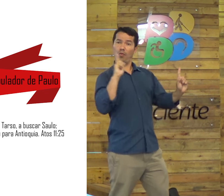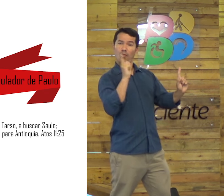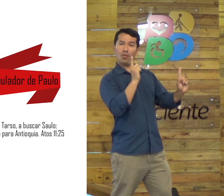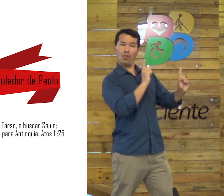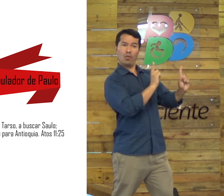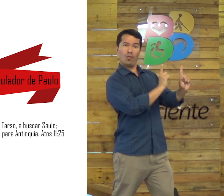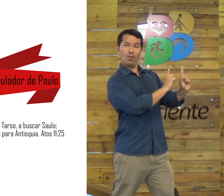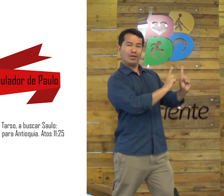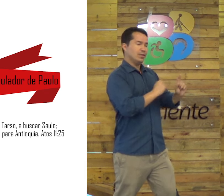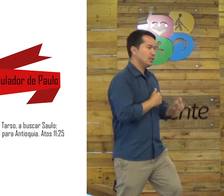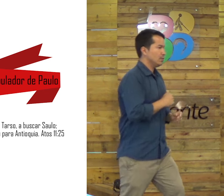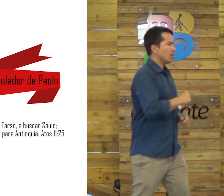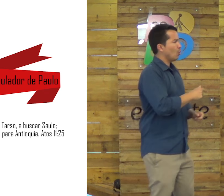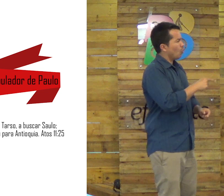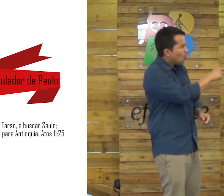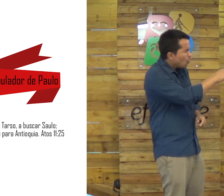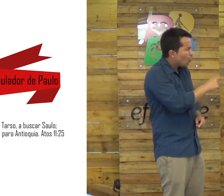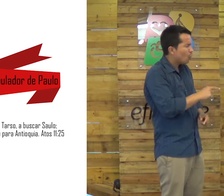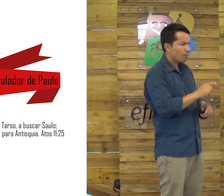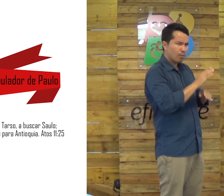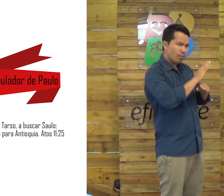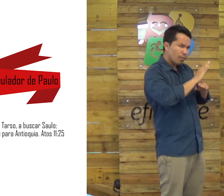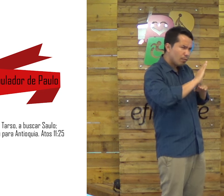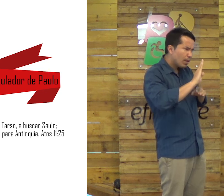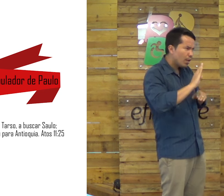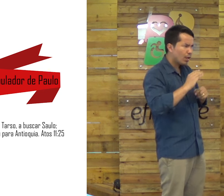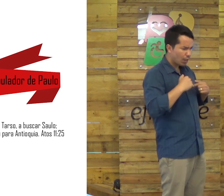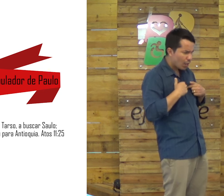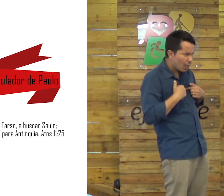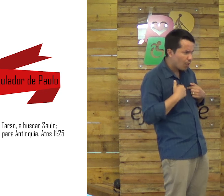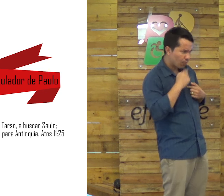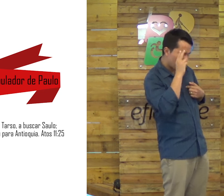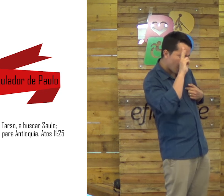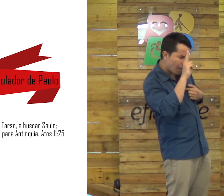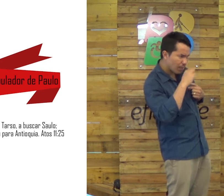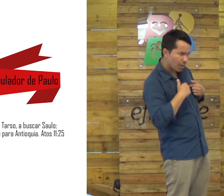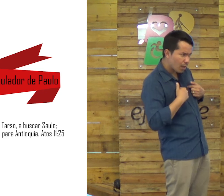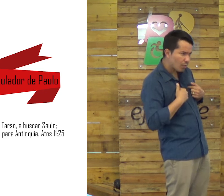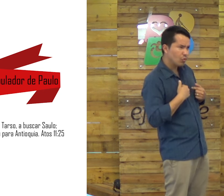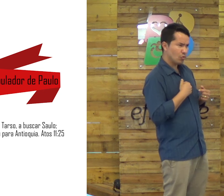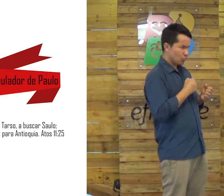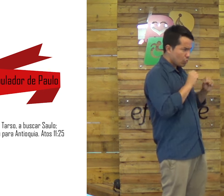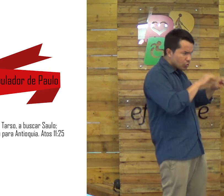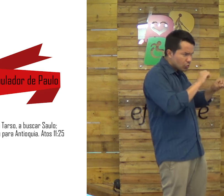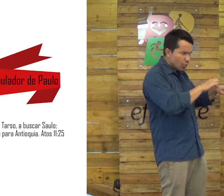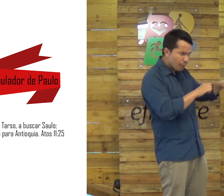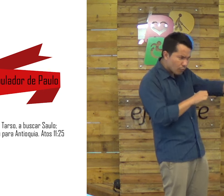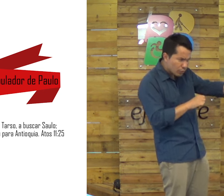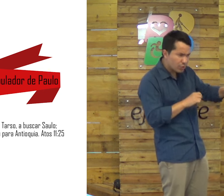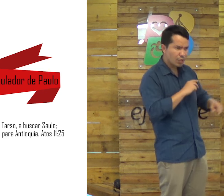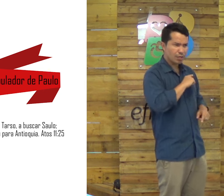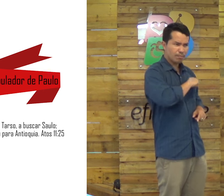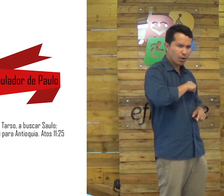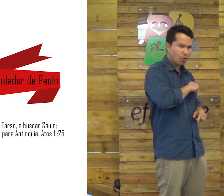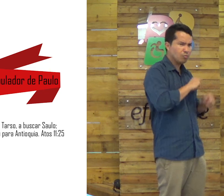Perdão, Bernabé se lembrou de Paulo. Foi até ele. É, então, Paulo, você se lembra de mim? Eu sou Bernabé.